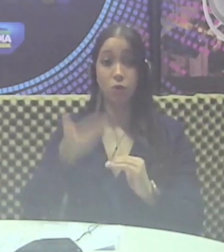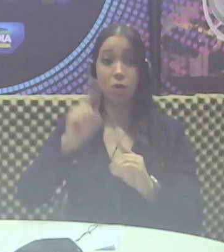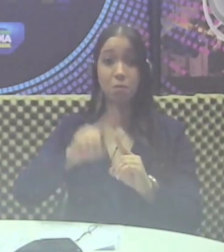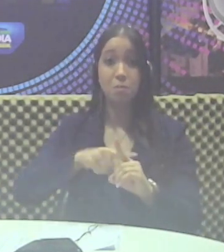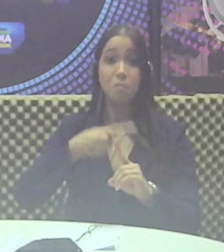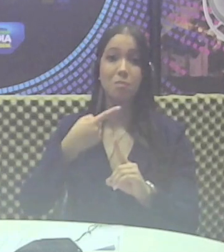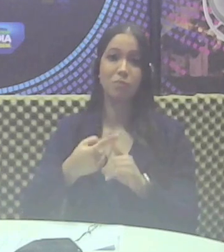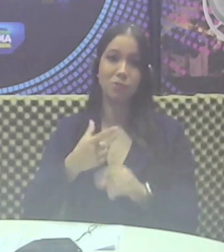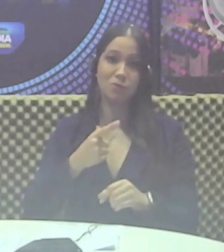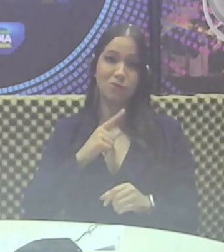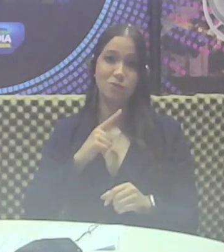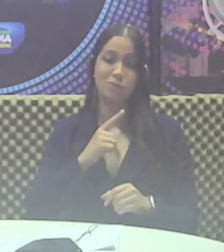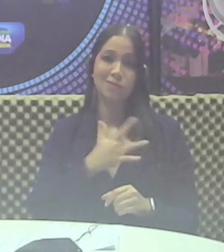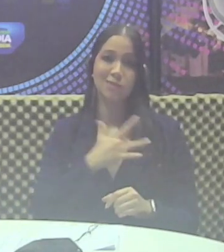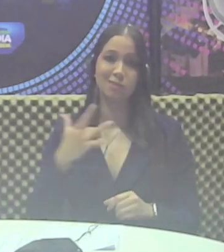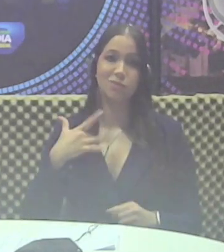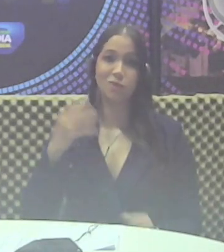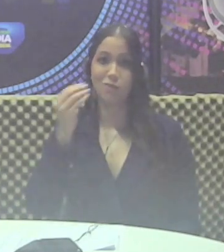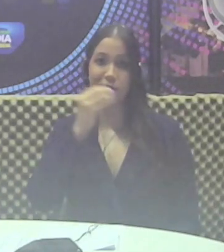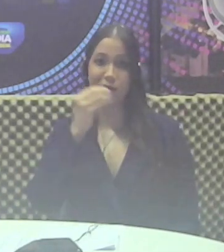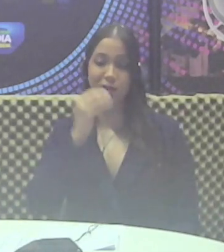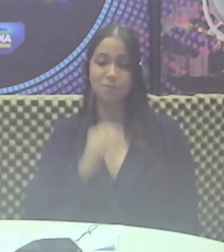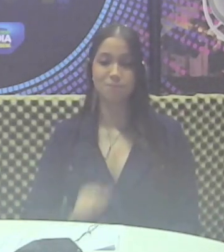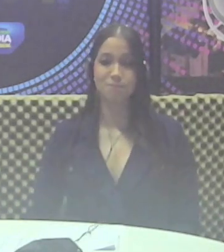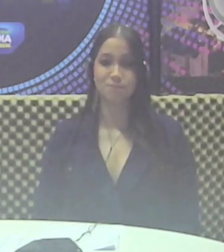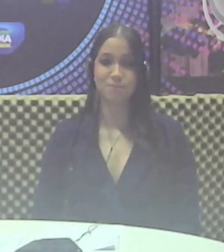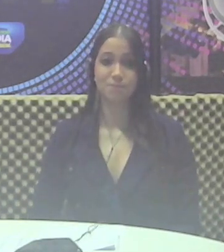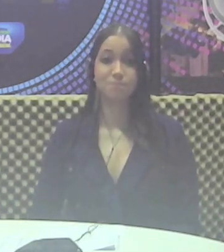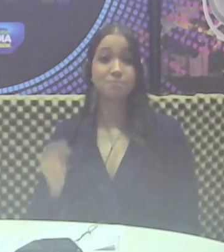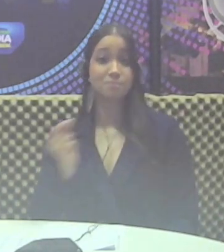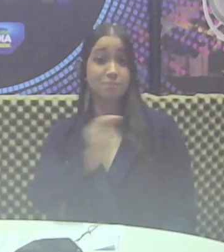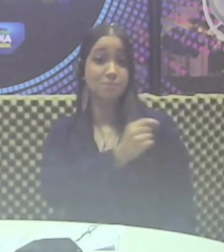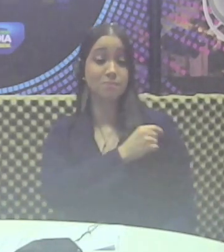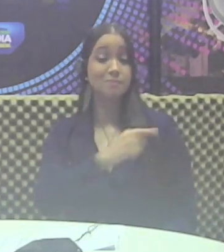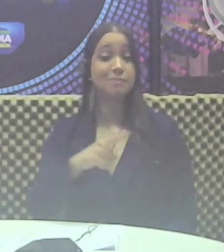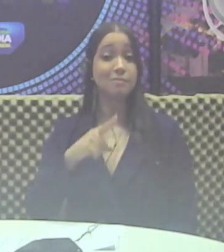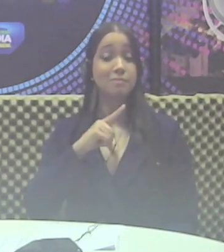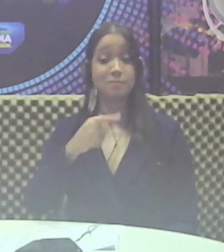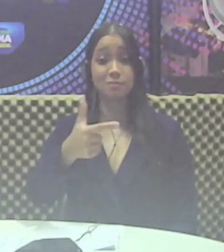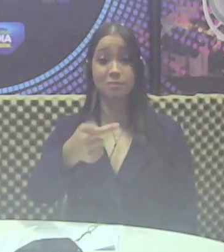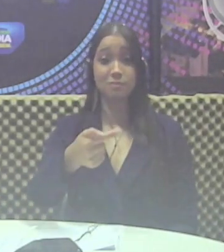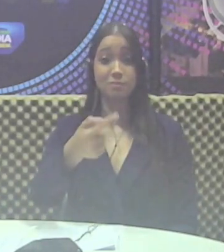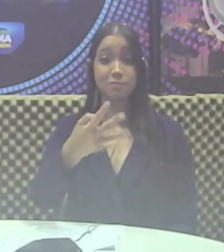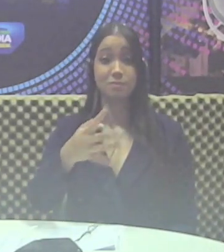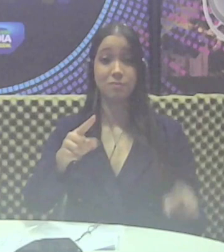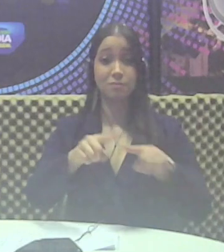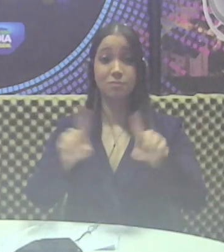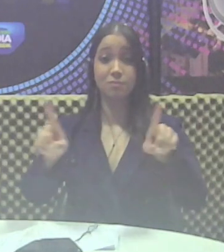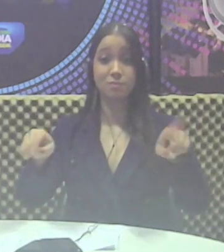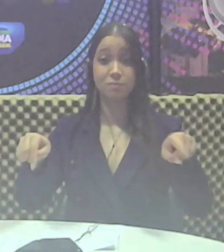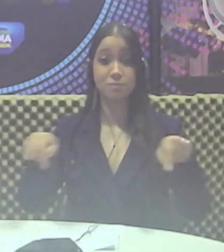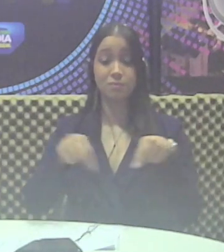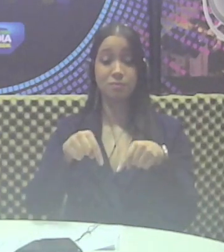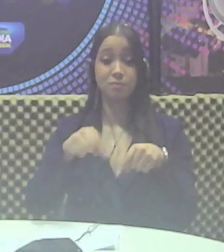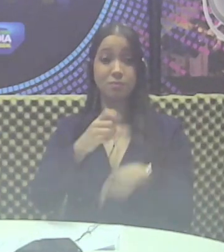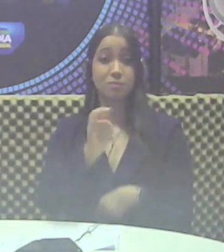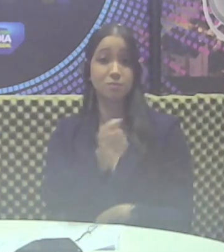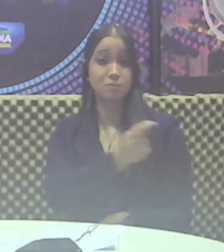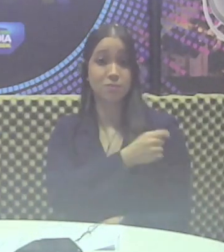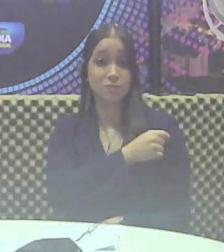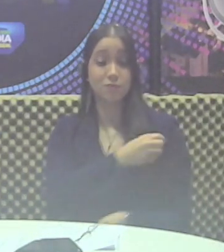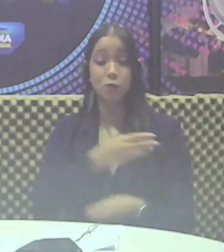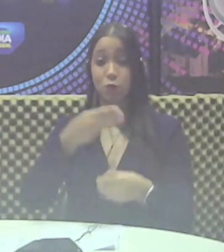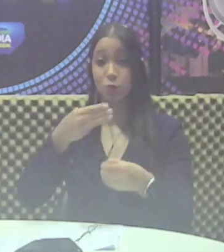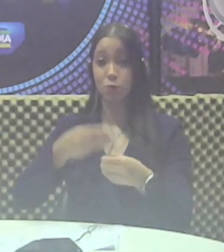e apresentavam comorbidades. A vacina pode ser encontrada nas 74 salas de vacina. O